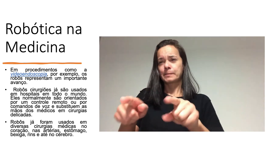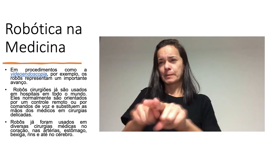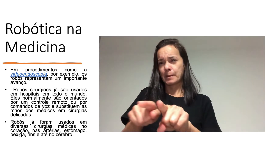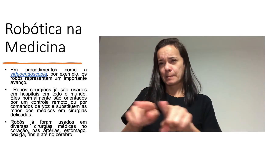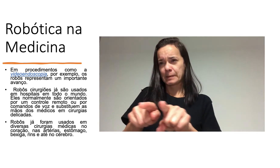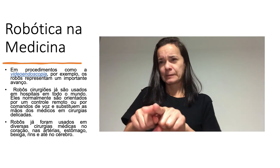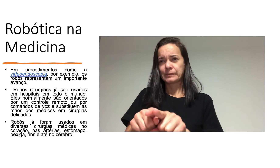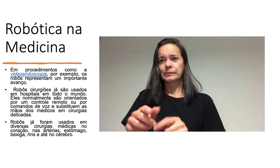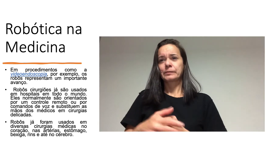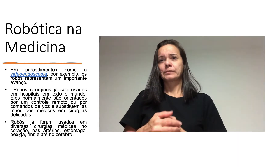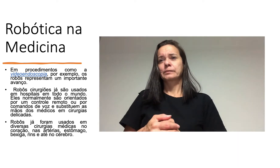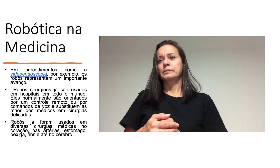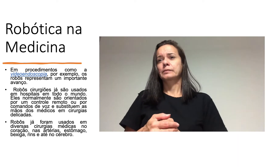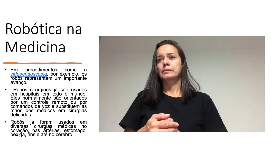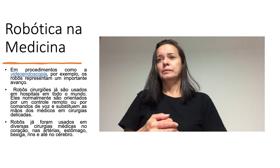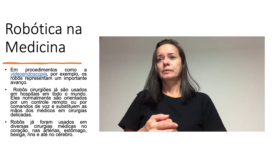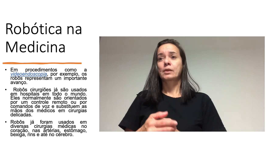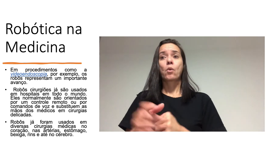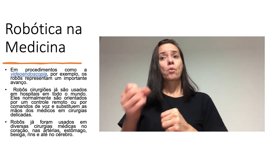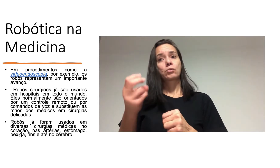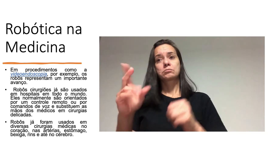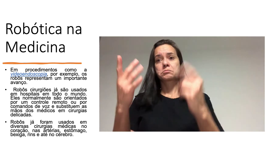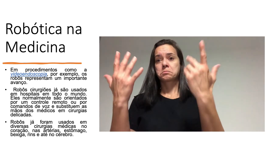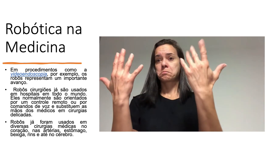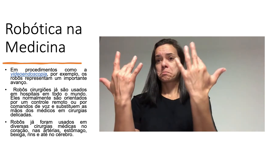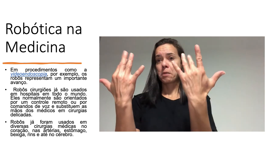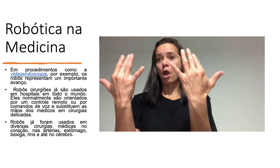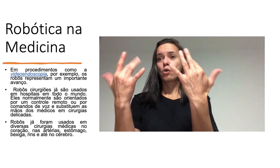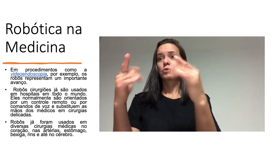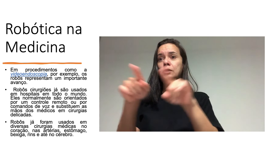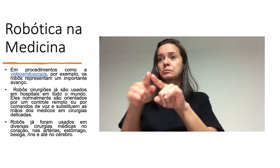médico em cirurgias delicadas.